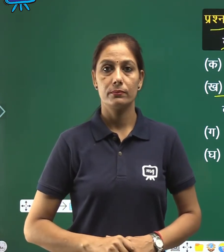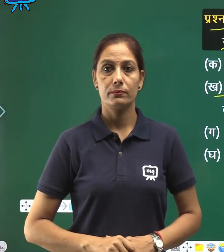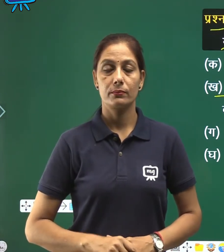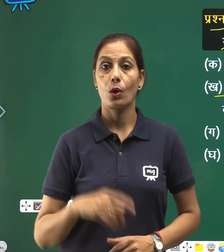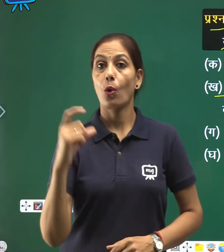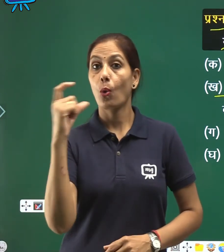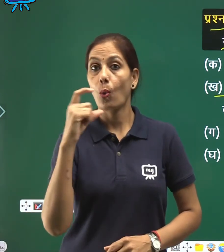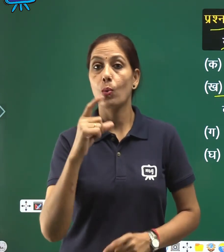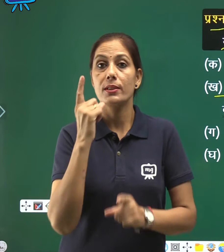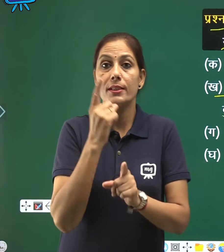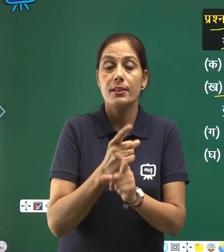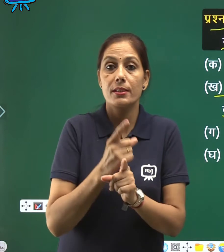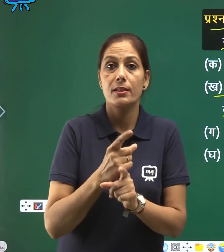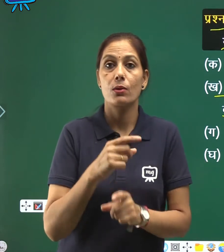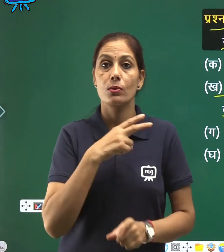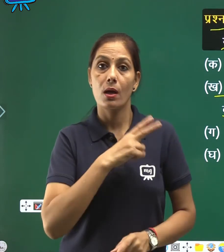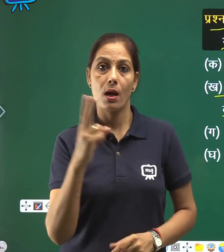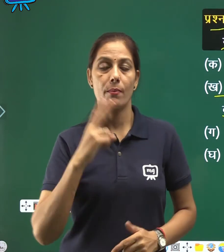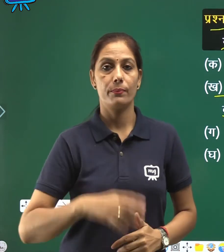प्राध्यापिका शीला अग्रवाल का,